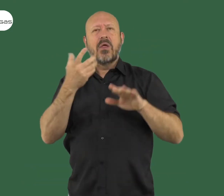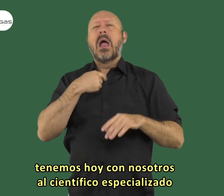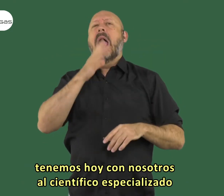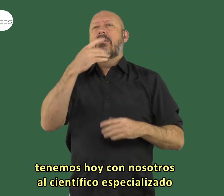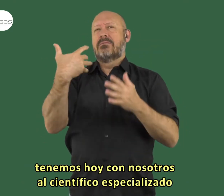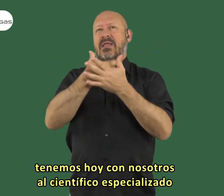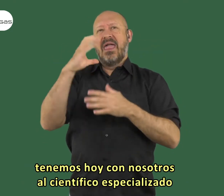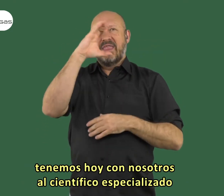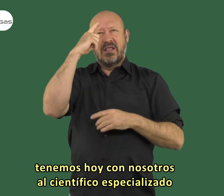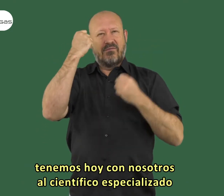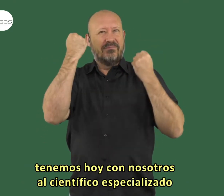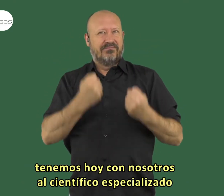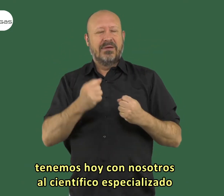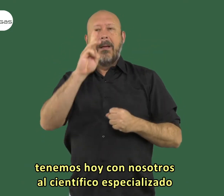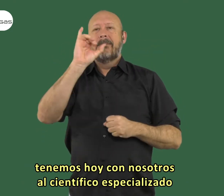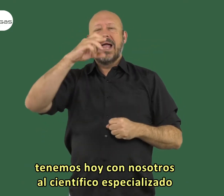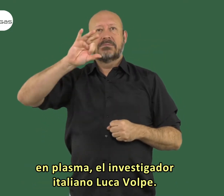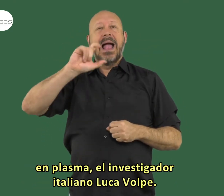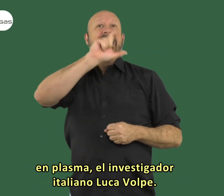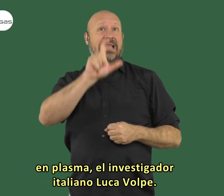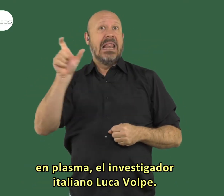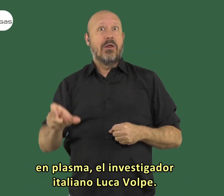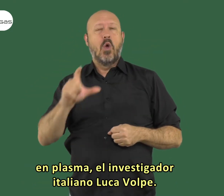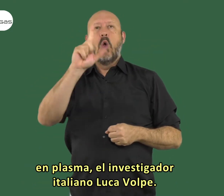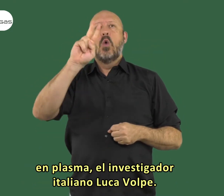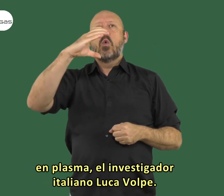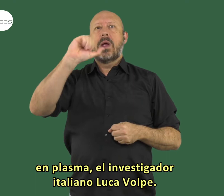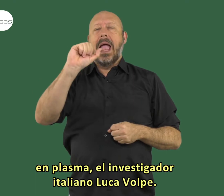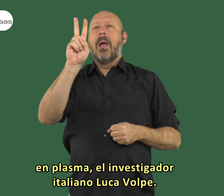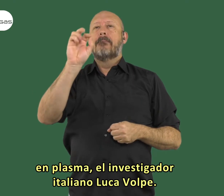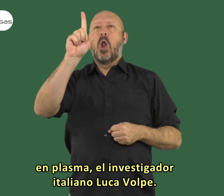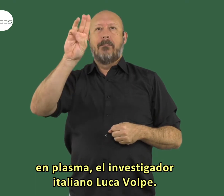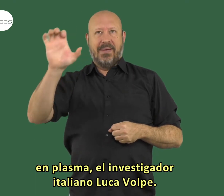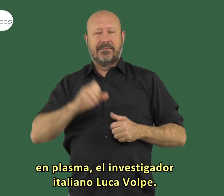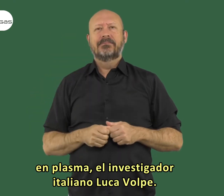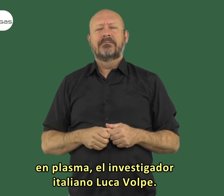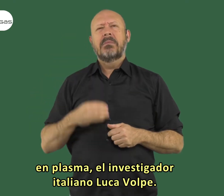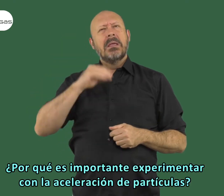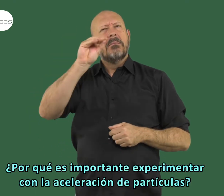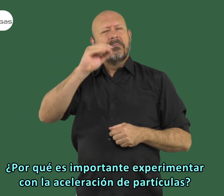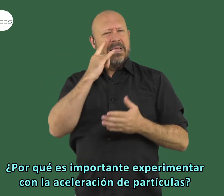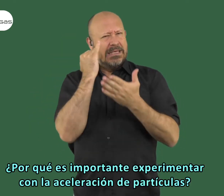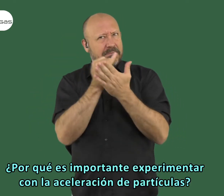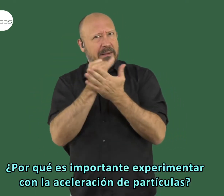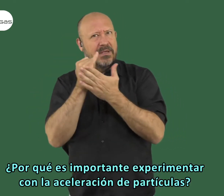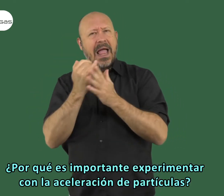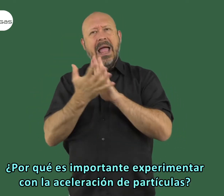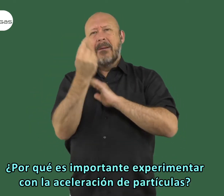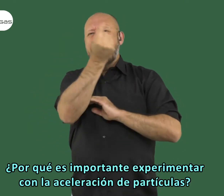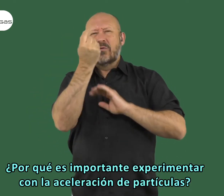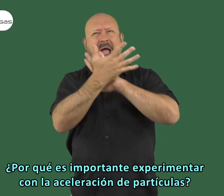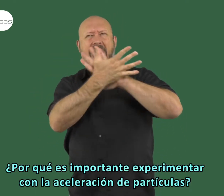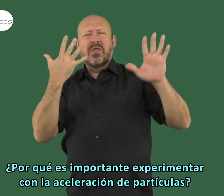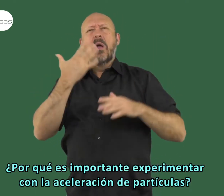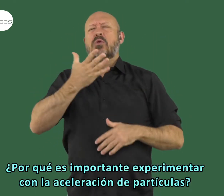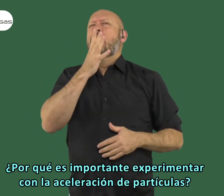partículas, tenemos hoy con nosotros al científico especializado en plasma, el investigador italiano Luca Volpe. ¿Por qué es importante experimentar